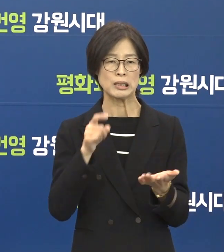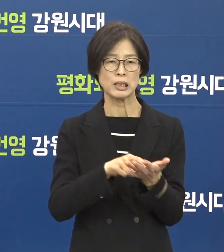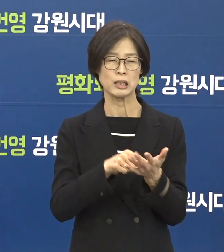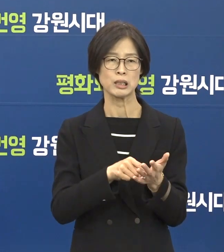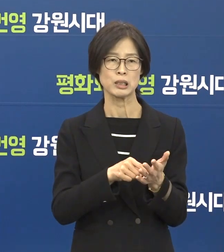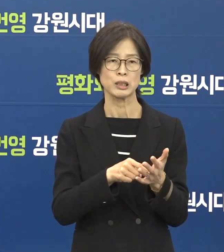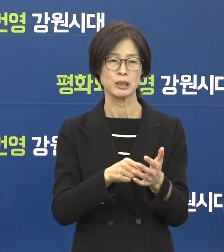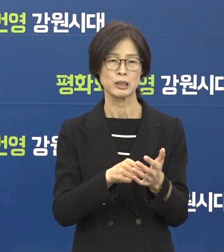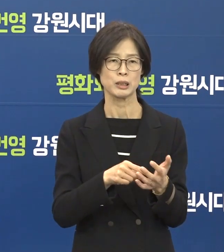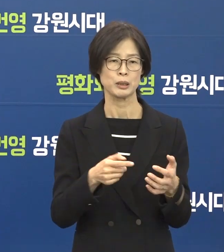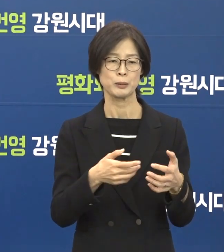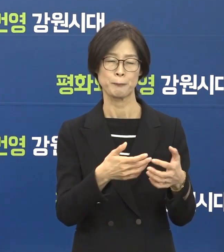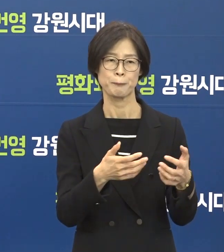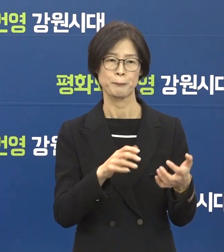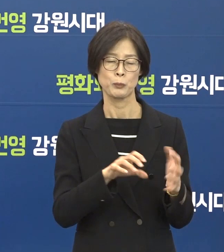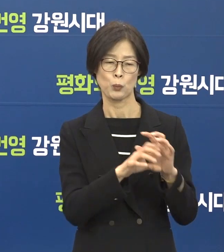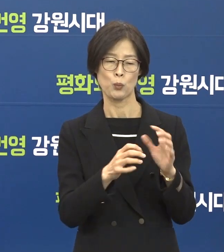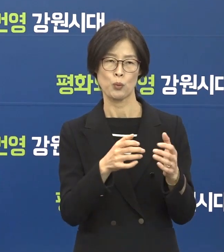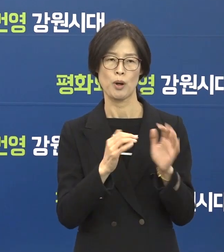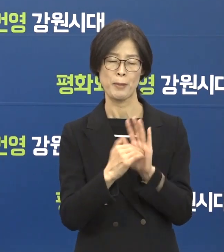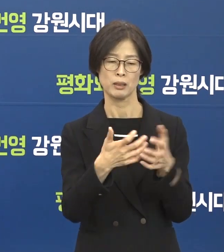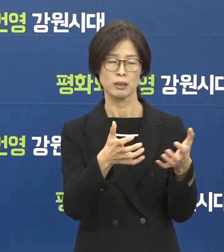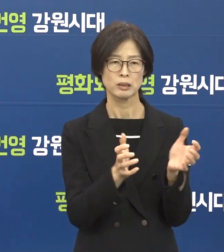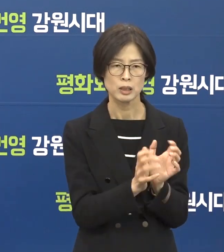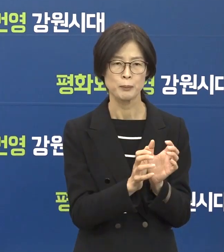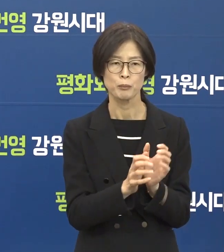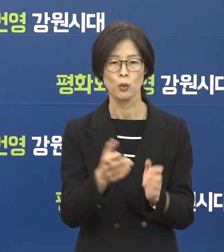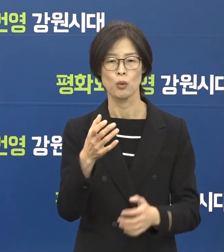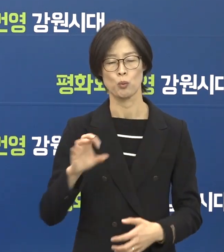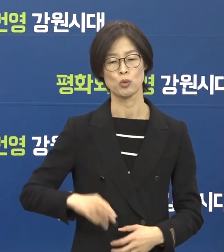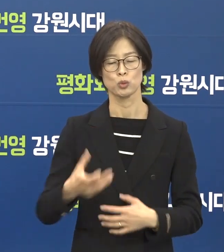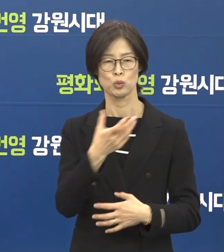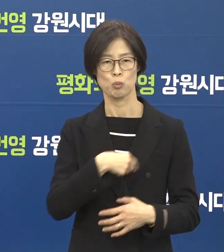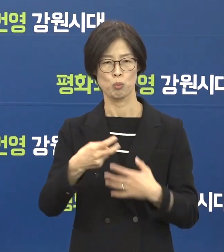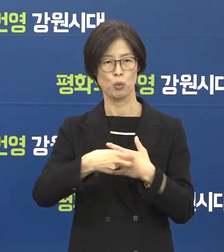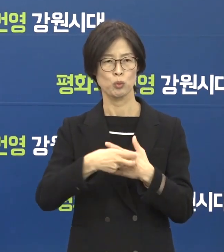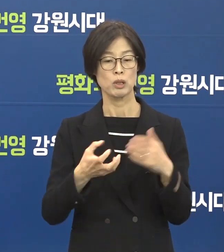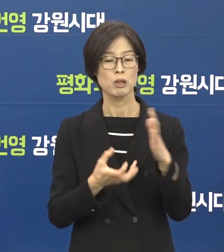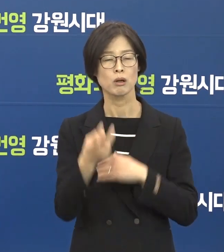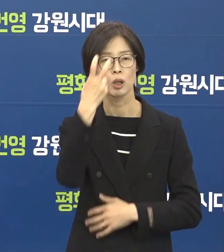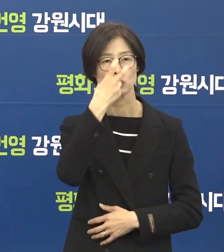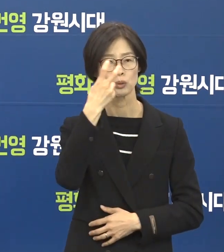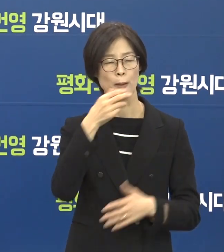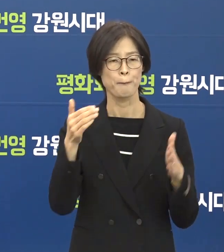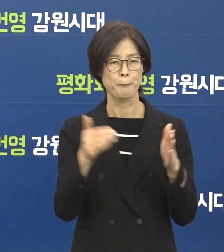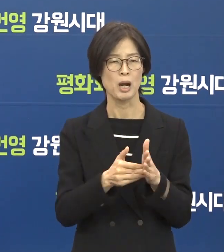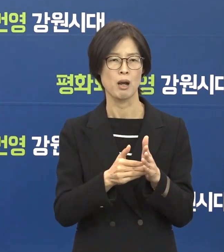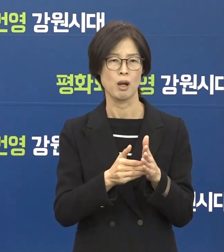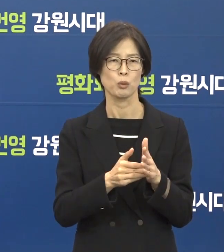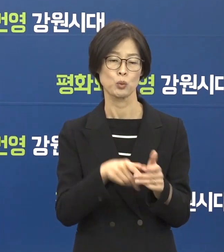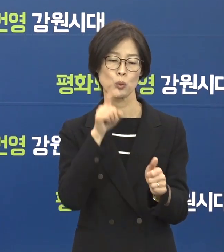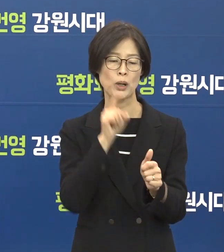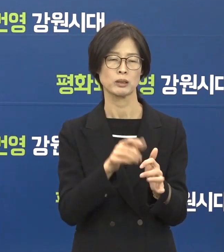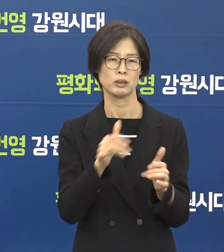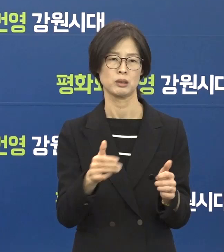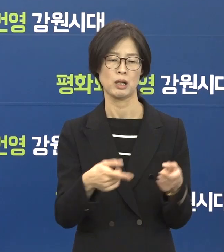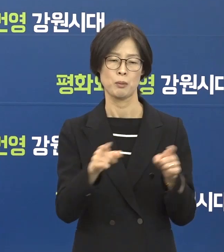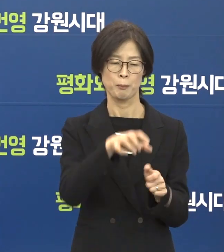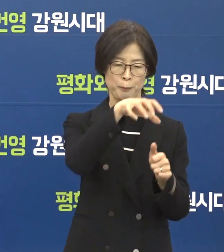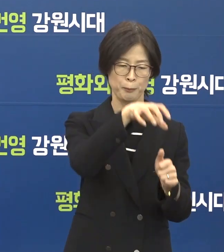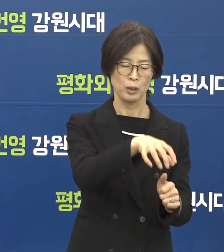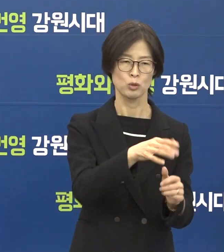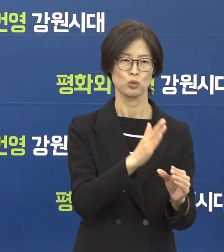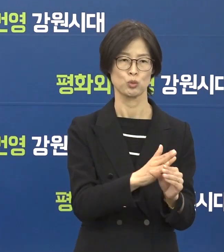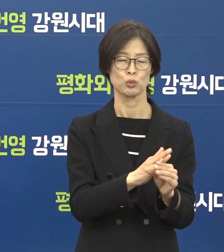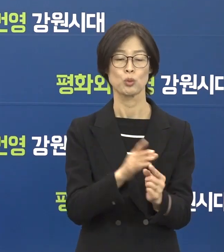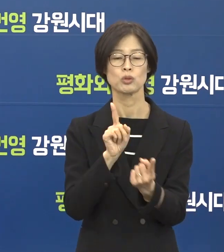보건소가 현장 역학 조사를 실시하였고, 시설 내에 확진자를 공동 격리 조치하였으며,